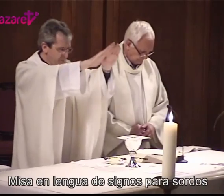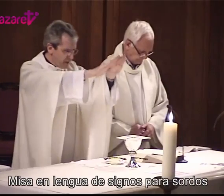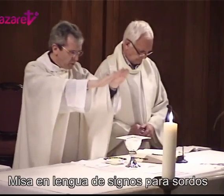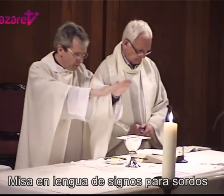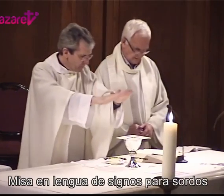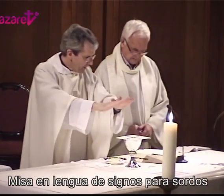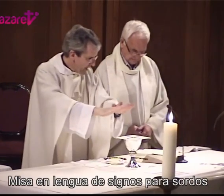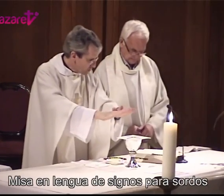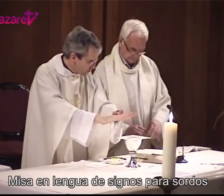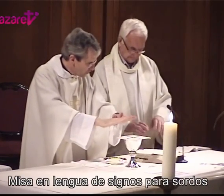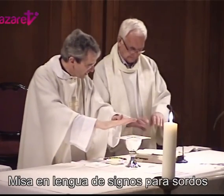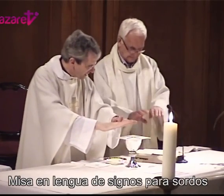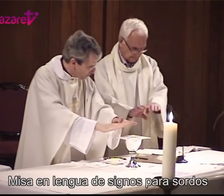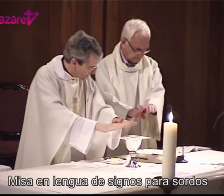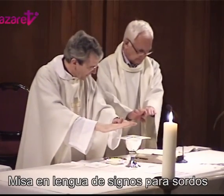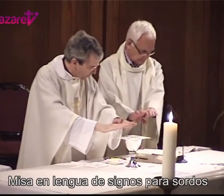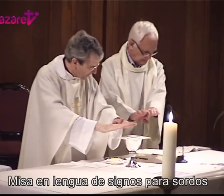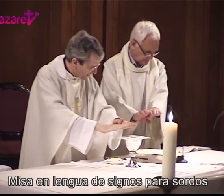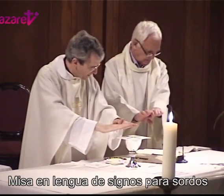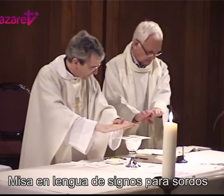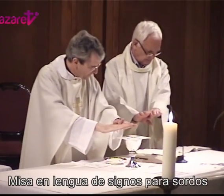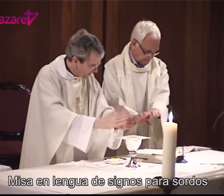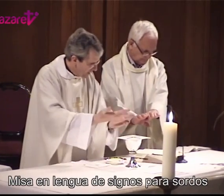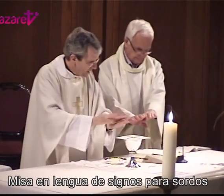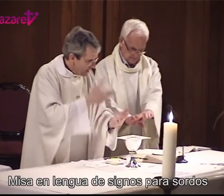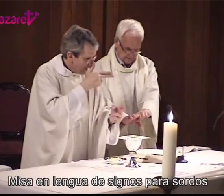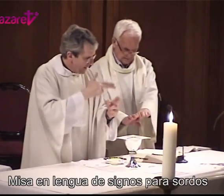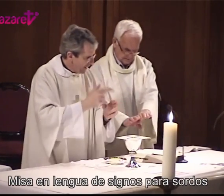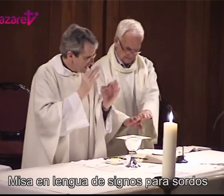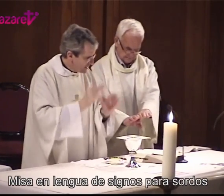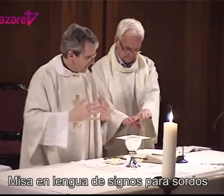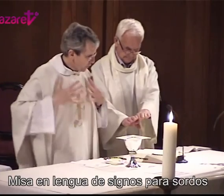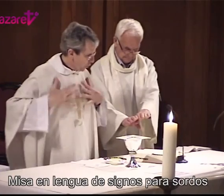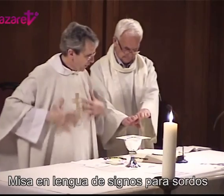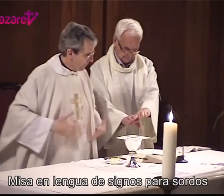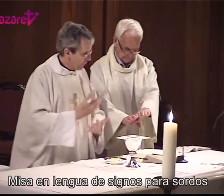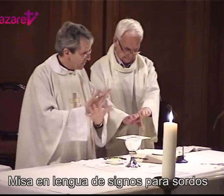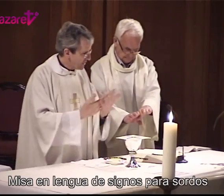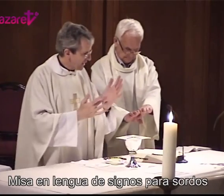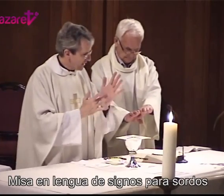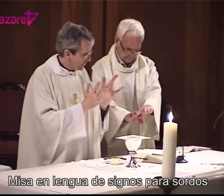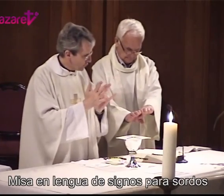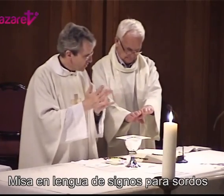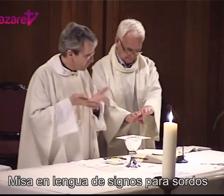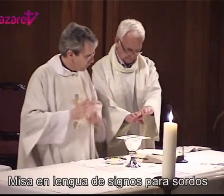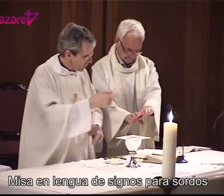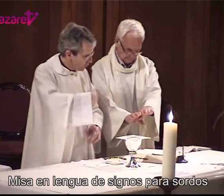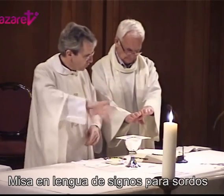Espíritu estos dones que hemos separado para ti, de manera que sean cuerpo y sangre de Jesucristo, Hijo tuyo y